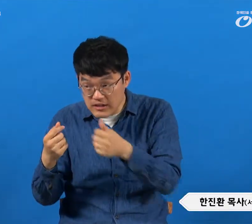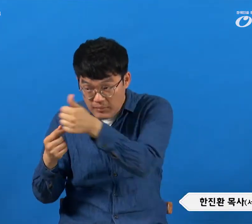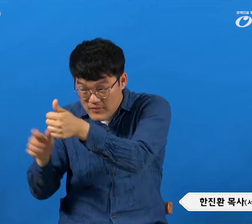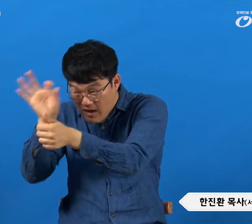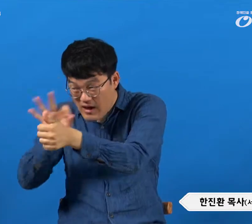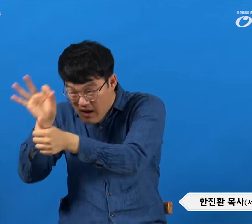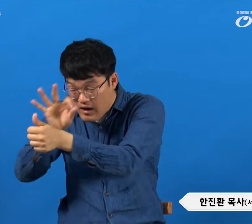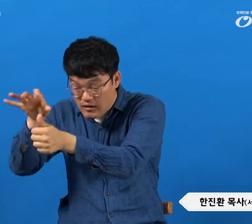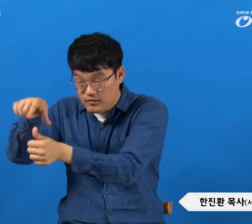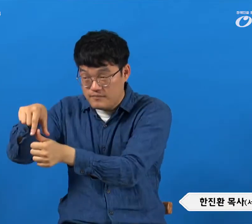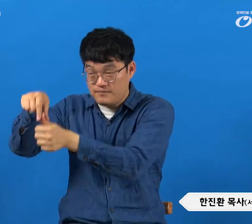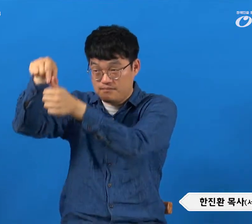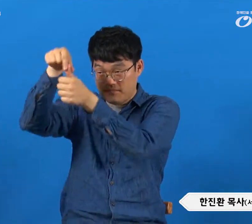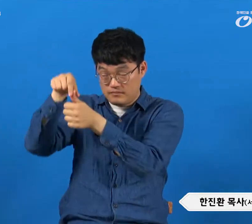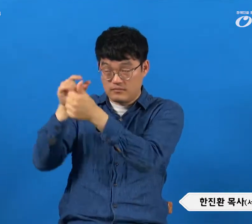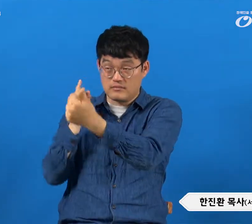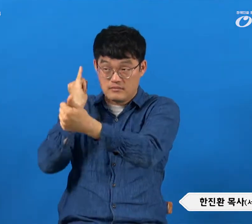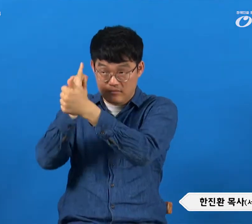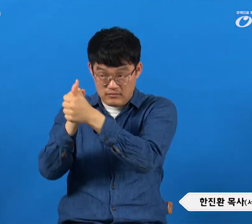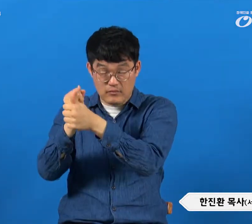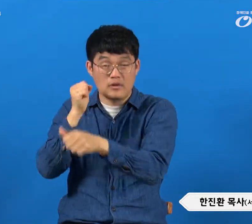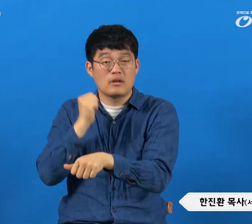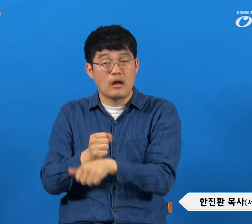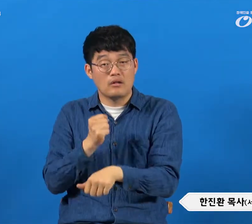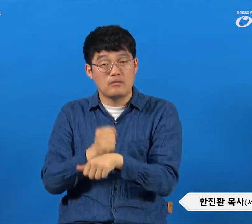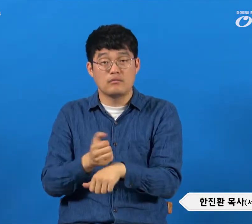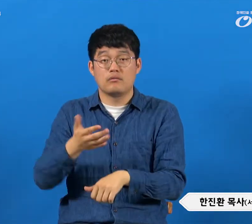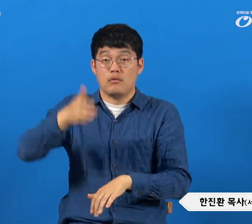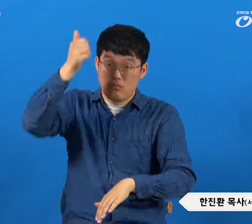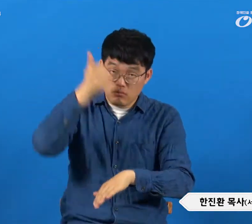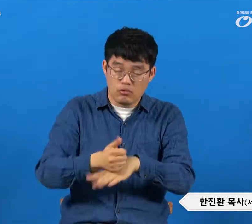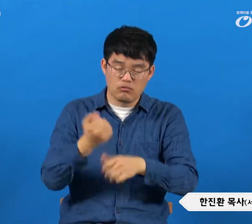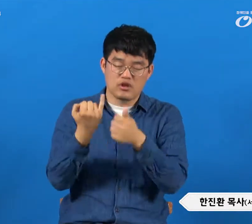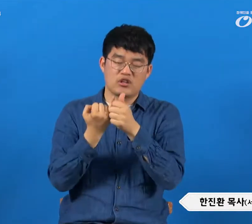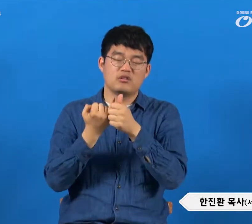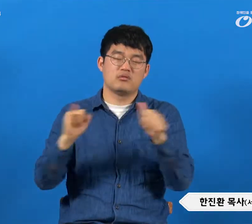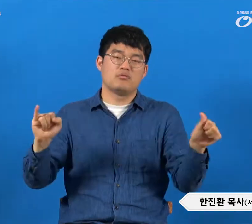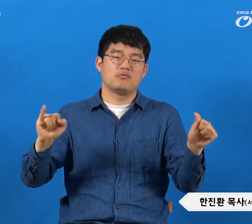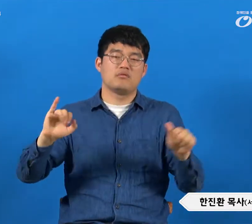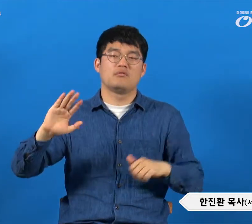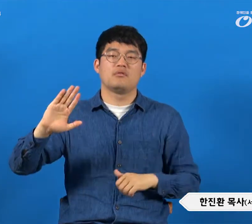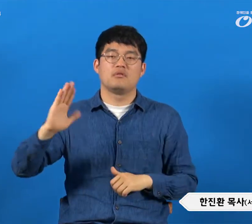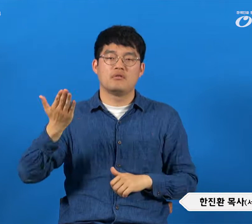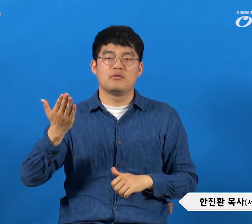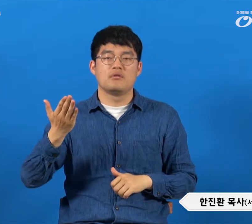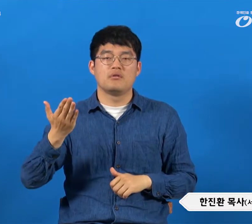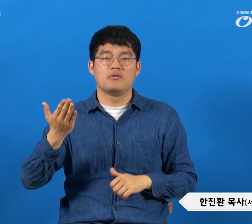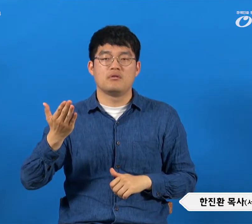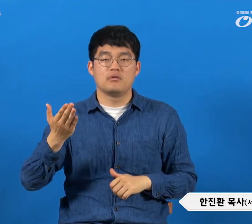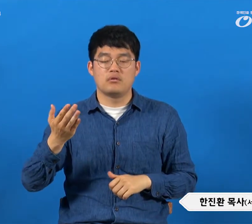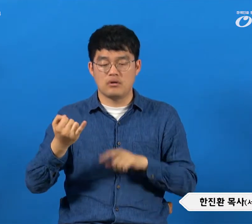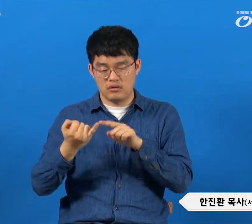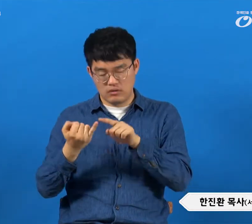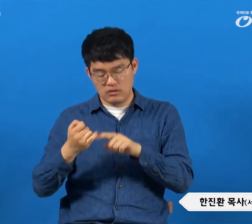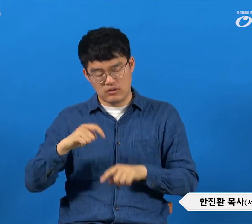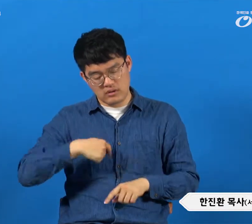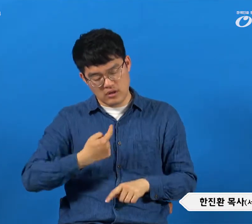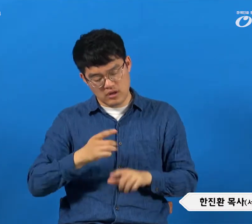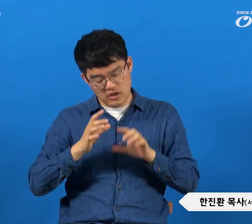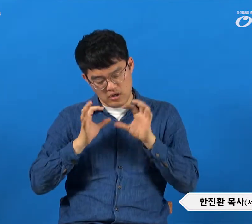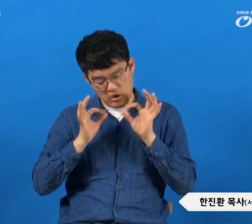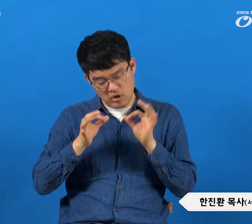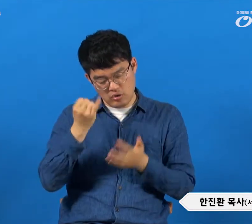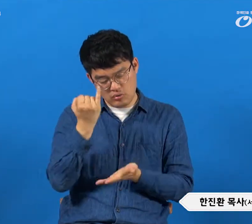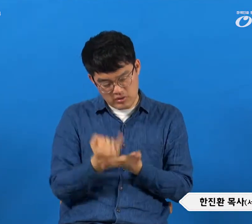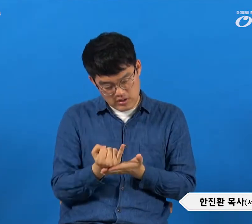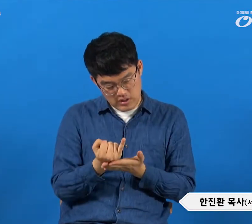않을 것 같은 남자를 골라서 결혼을 했는데도 결국은 이혼을 하는 것을 보면서 자기는